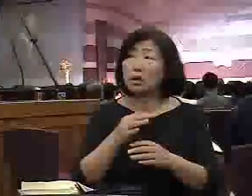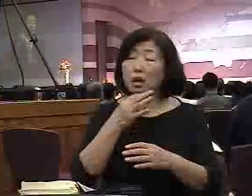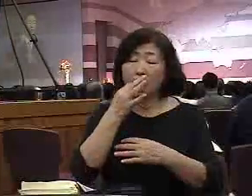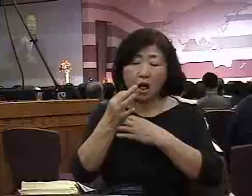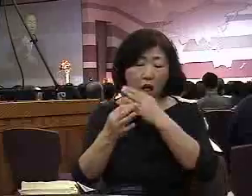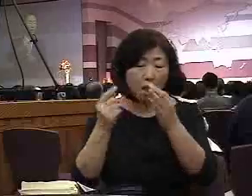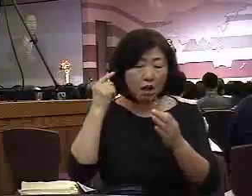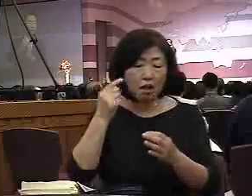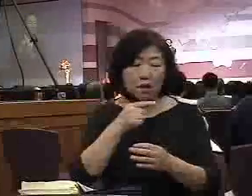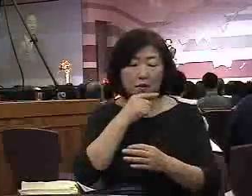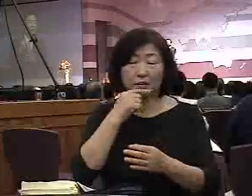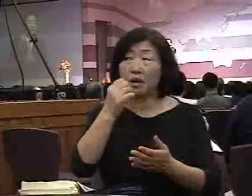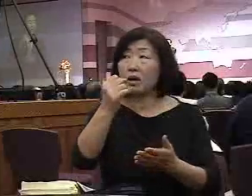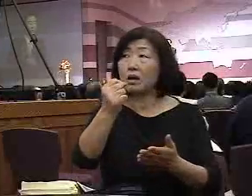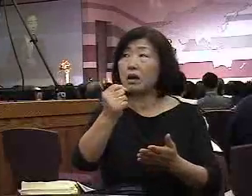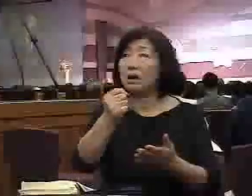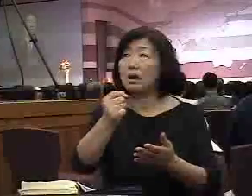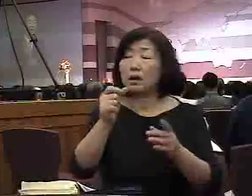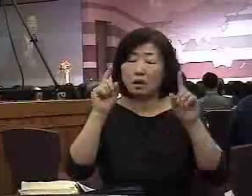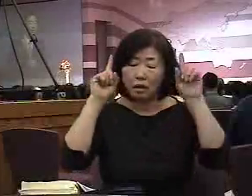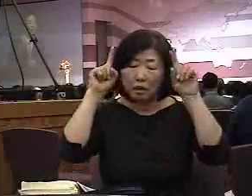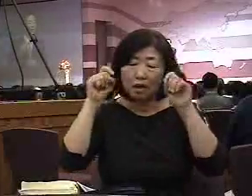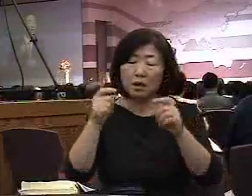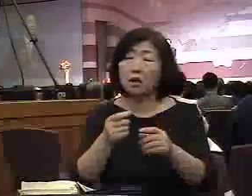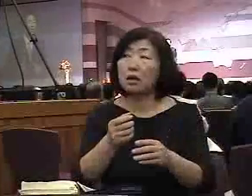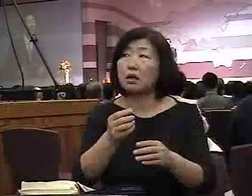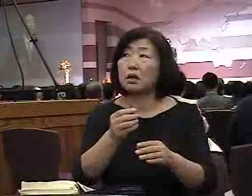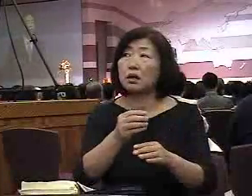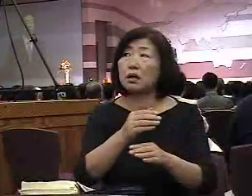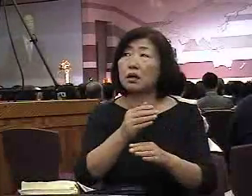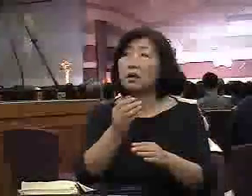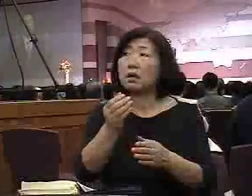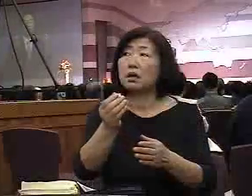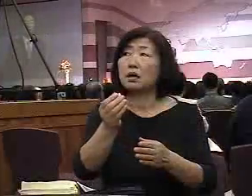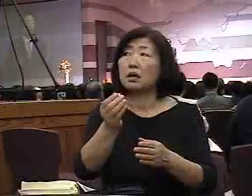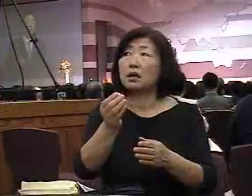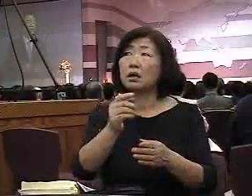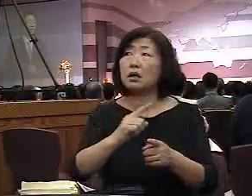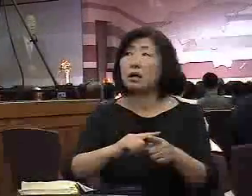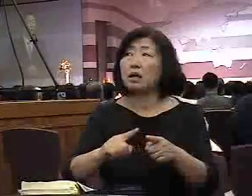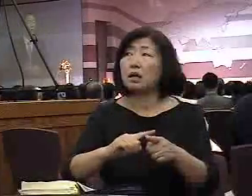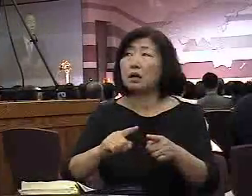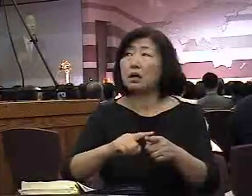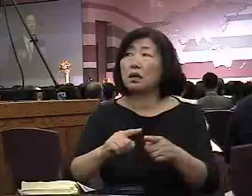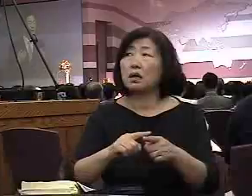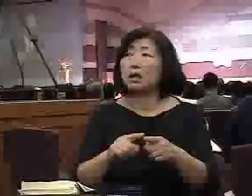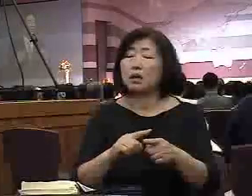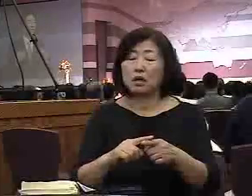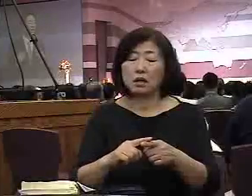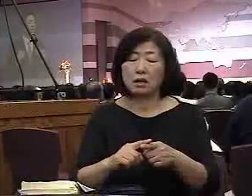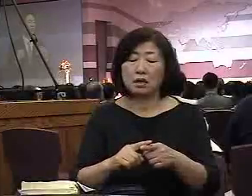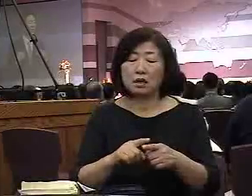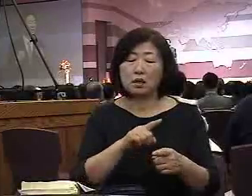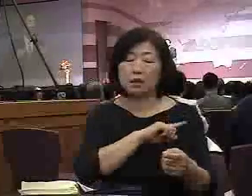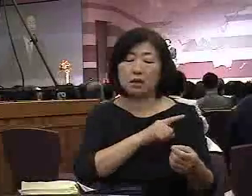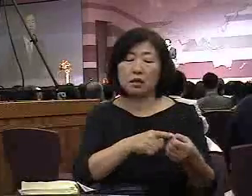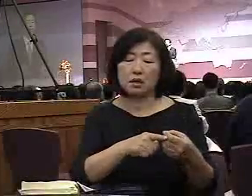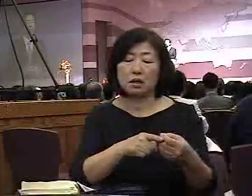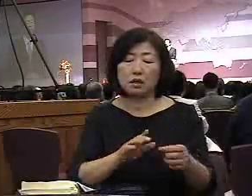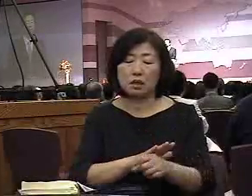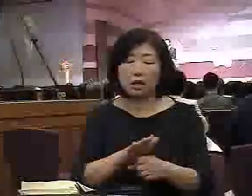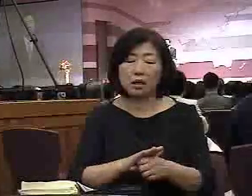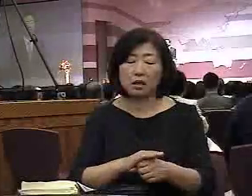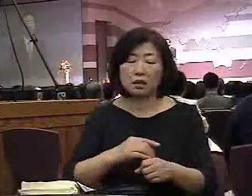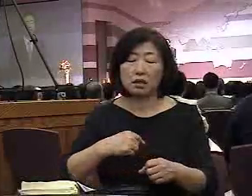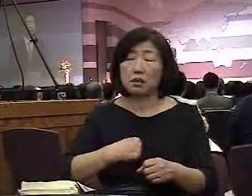피가 튀기면서 온몸에 피를 묻히면서 각을 떠야 되는데, 문제는 그게 어린 양이 아니고 가장 사랑하는 자기